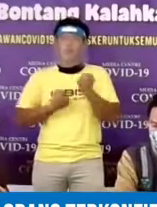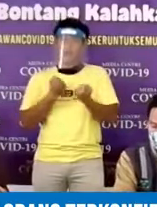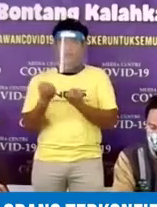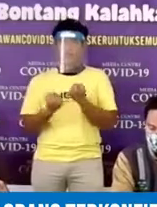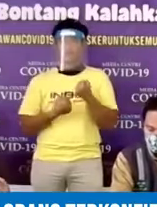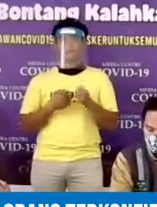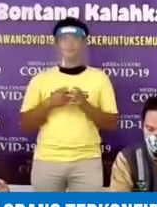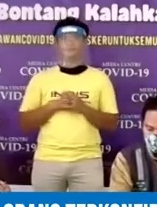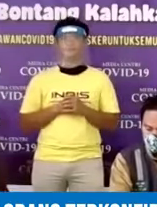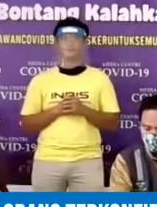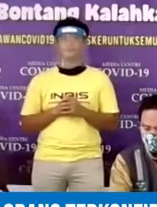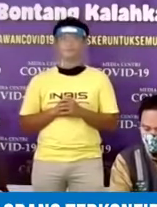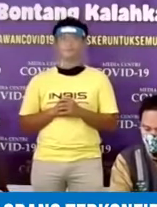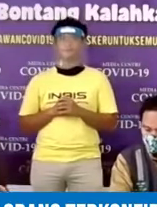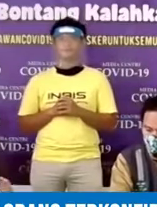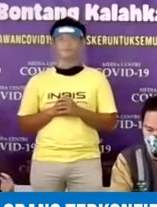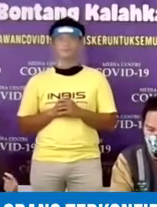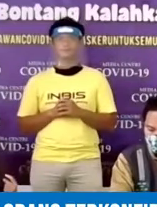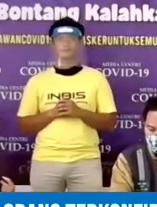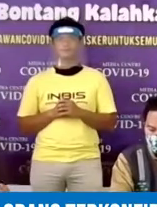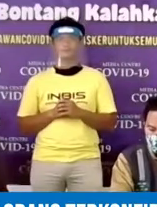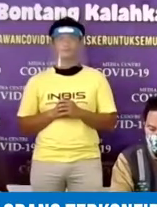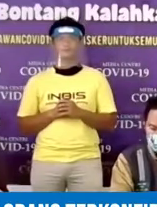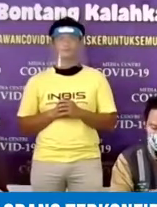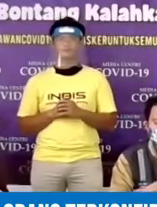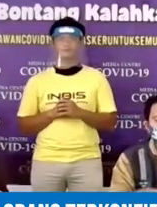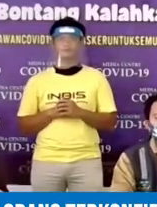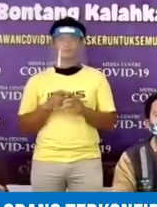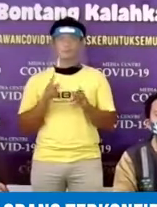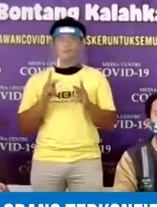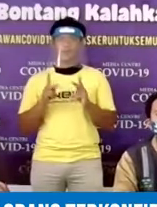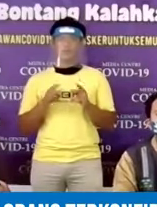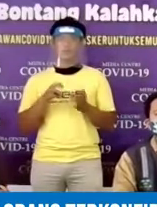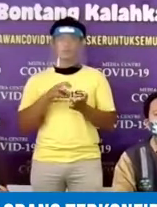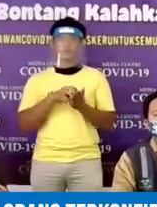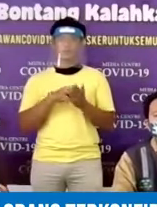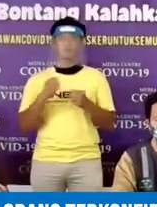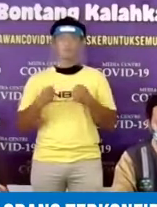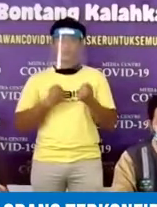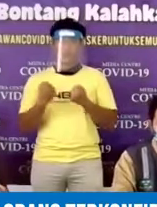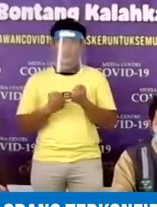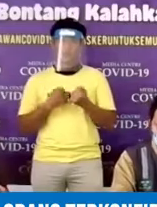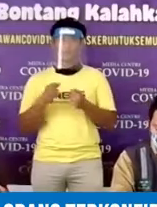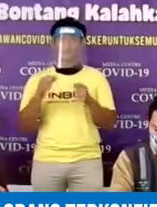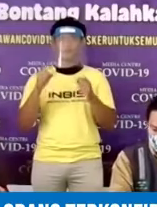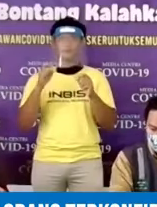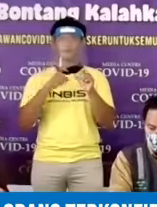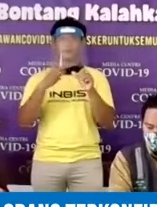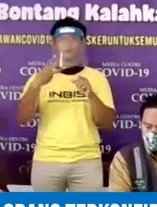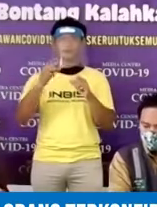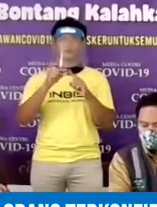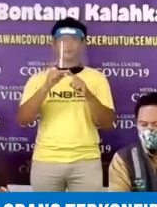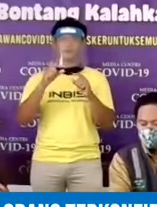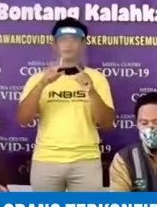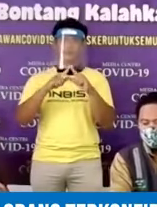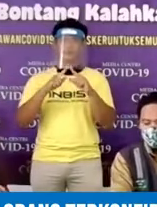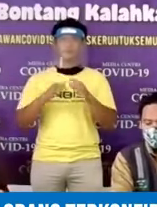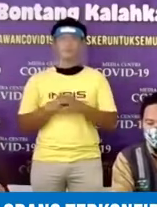kontennya akan ada kerja sosial atau akan ada aktivitas fisik dan juga akan ada eh apa namanya